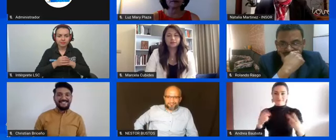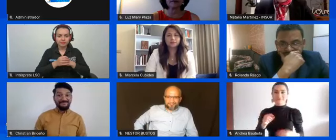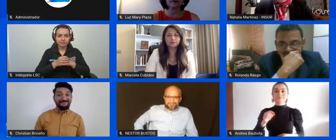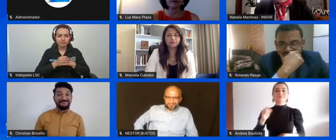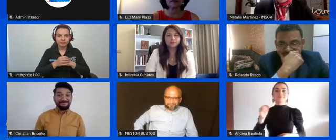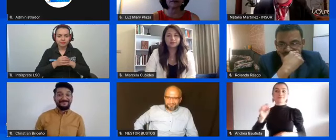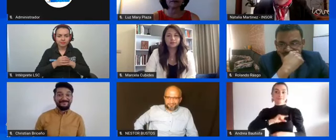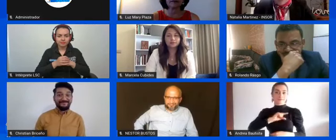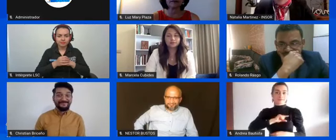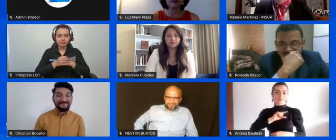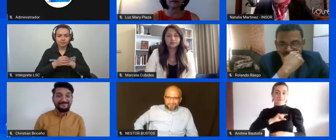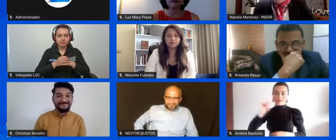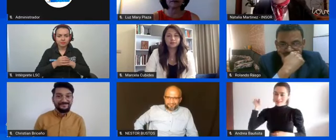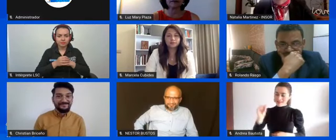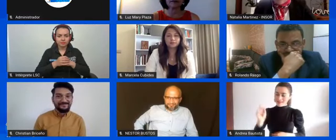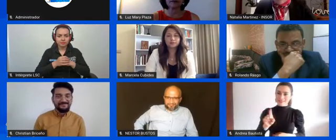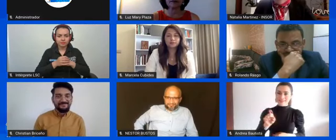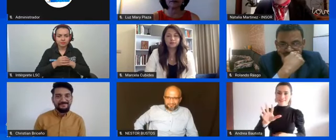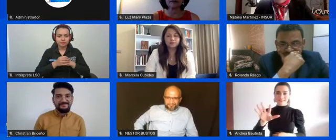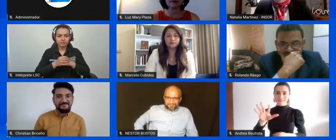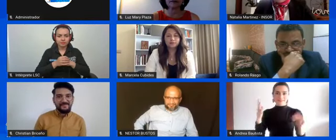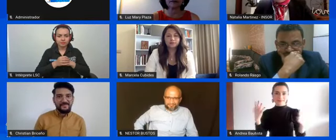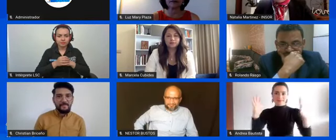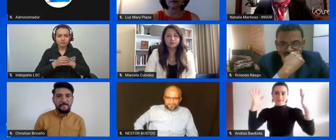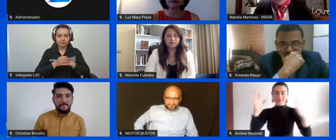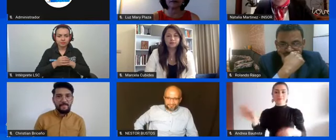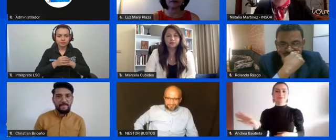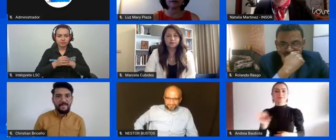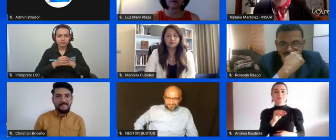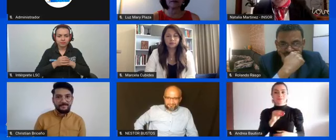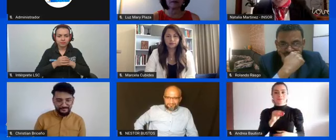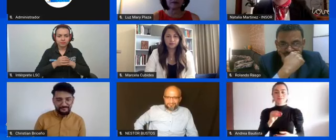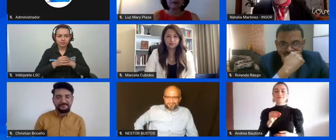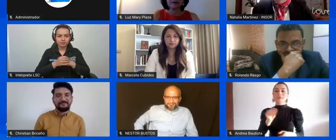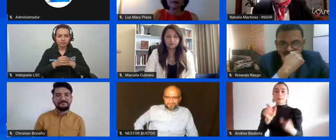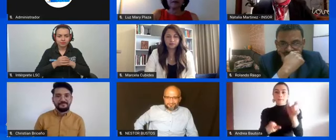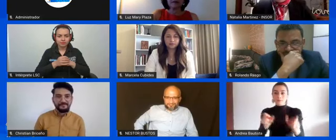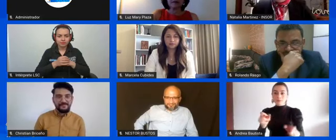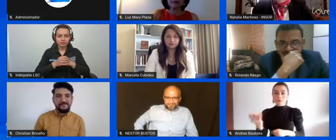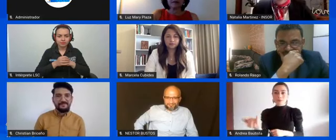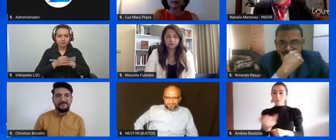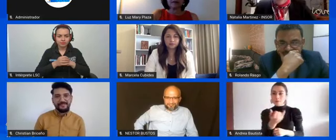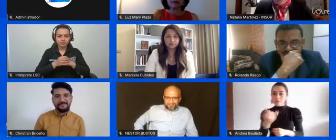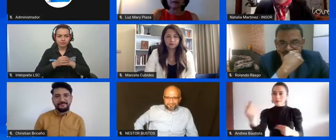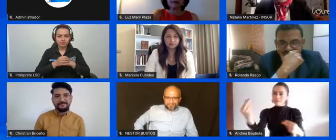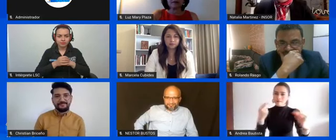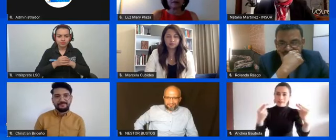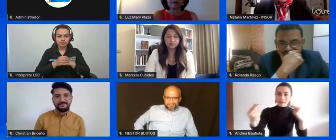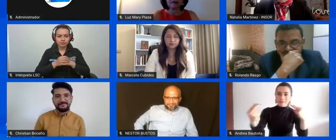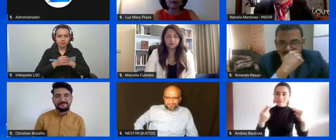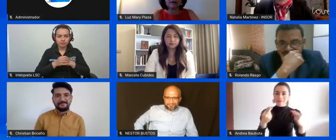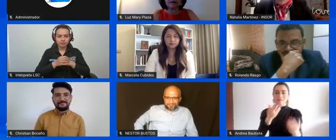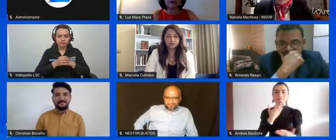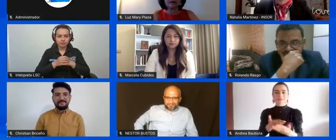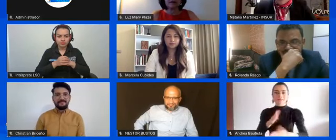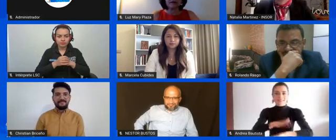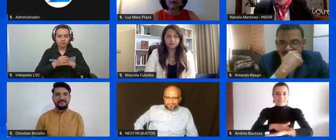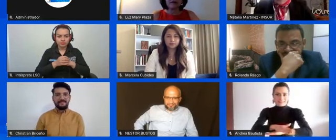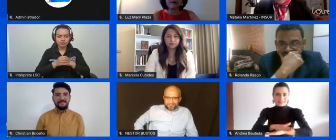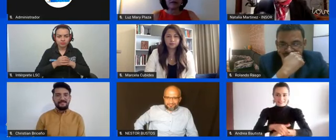del INSOR. Muy buenas tardes para todas las personas que se empiezan a conectar en esta